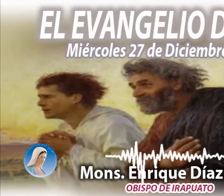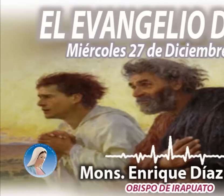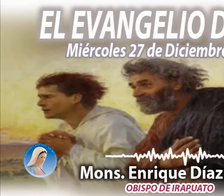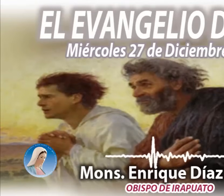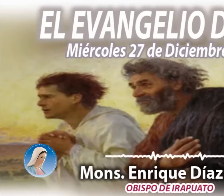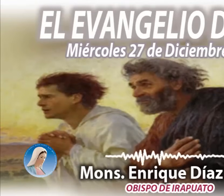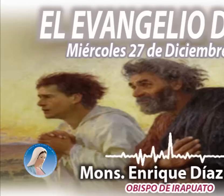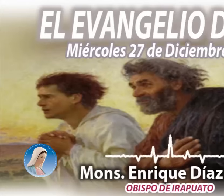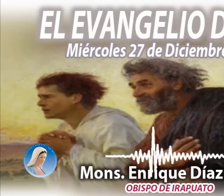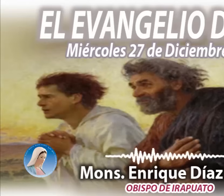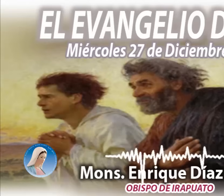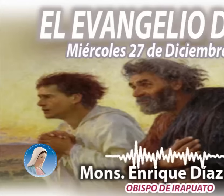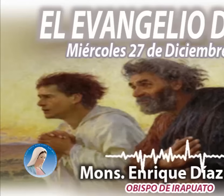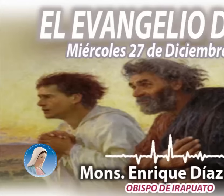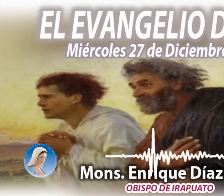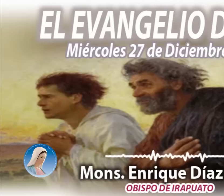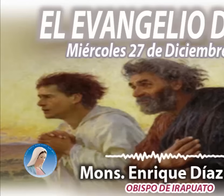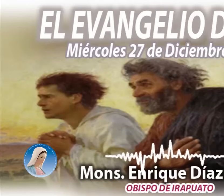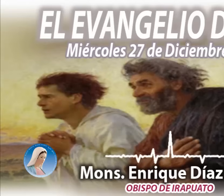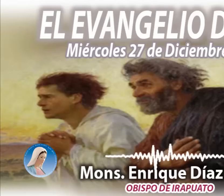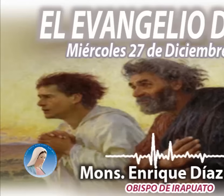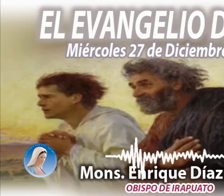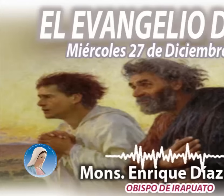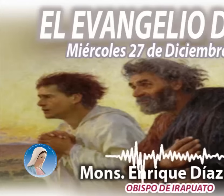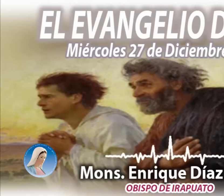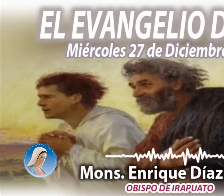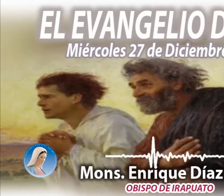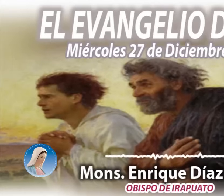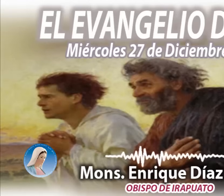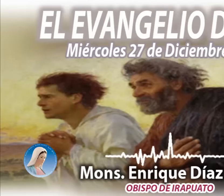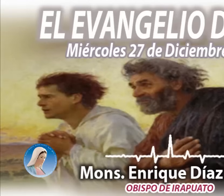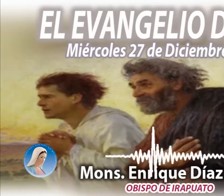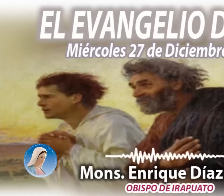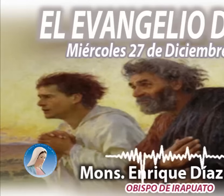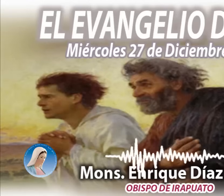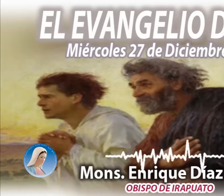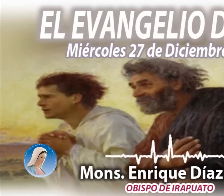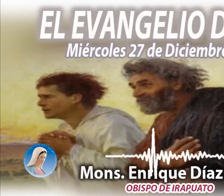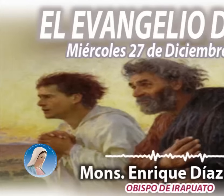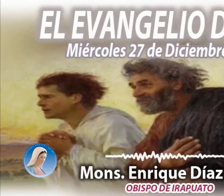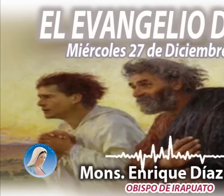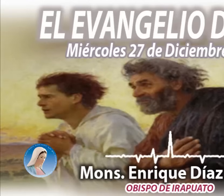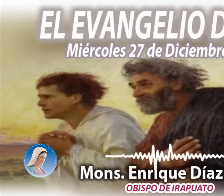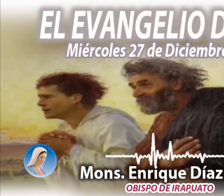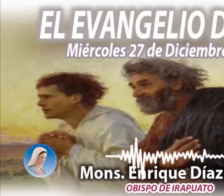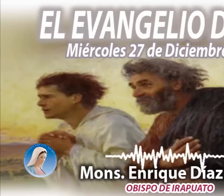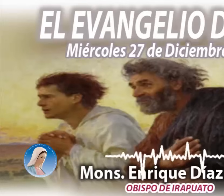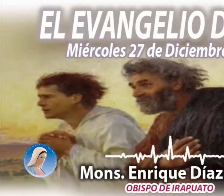Dispuso Dios en su sabiduría revelarse a sí mismo y dar a conocer el misterio de su voluntad.